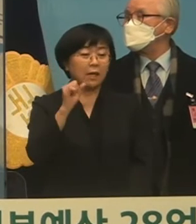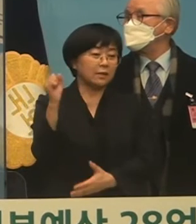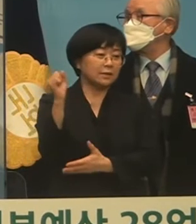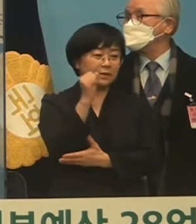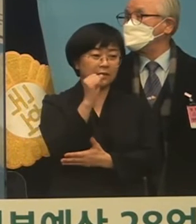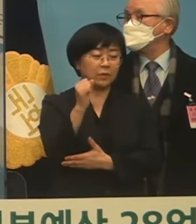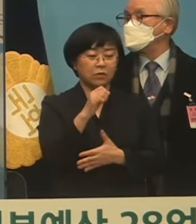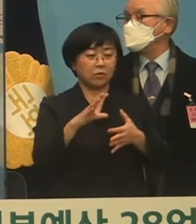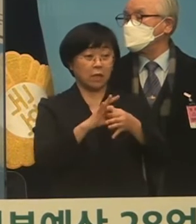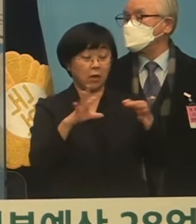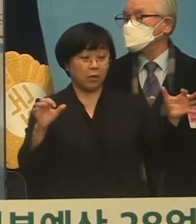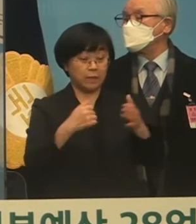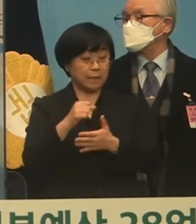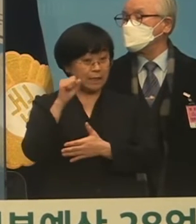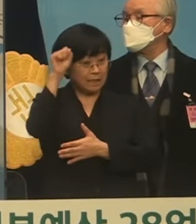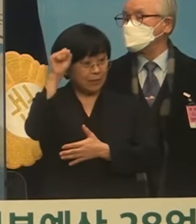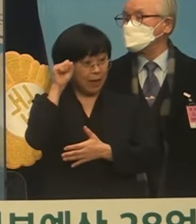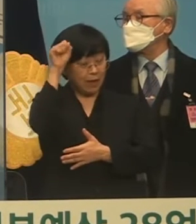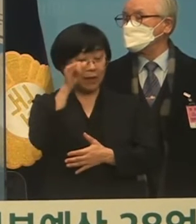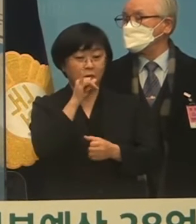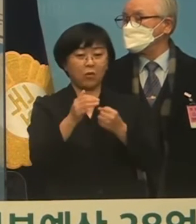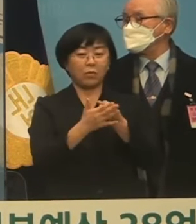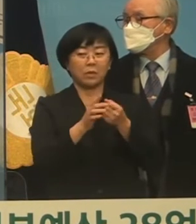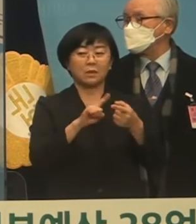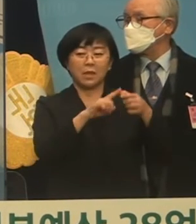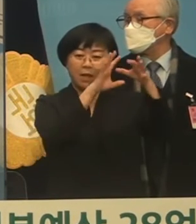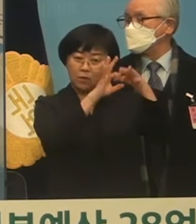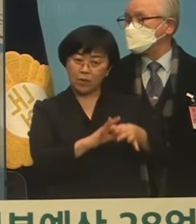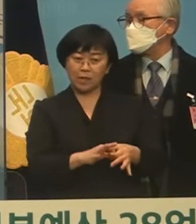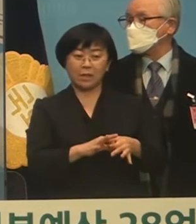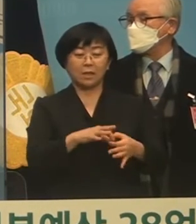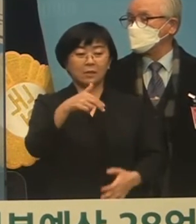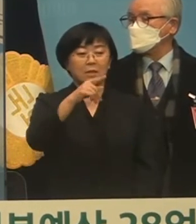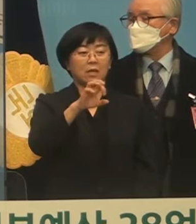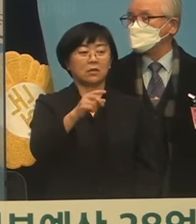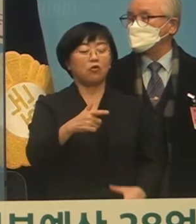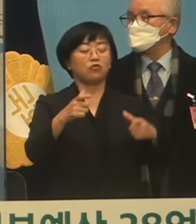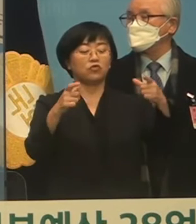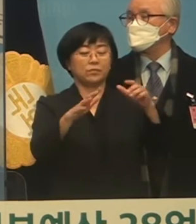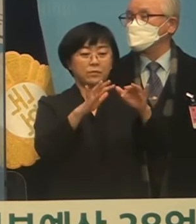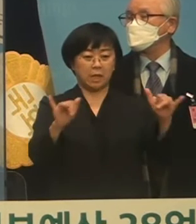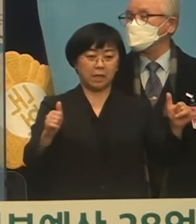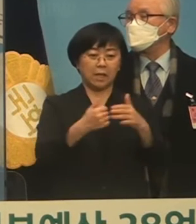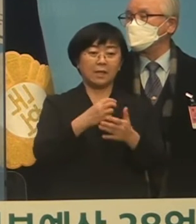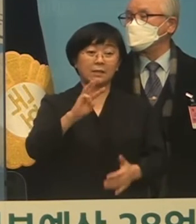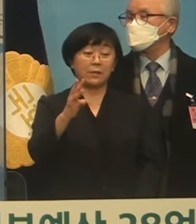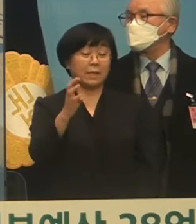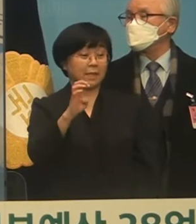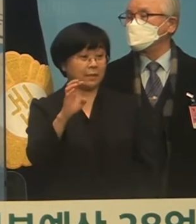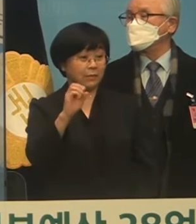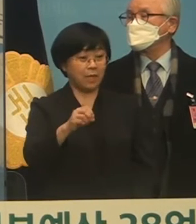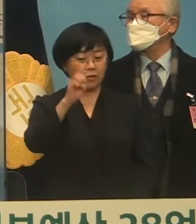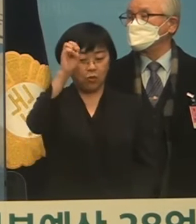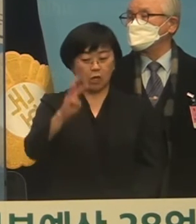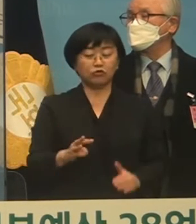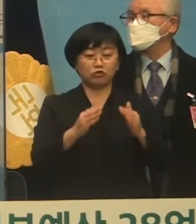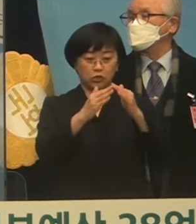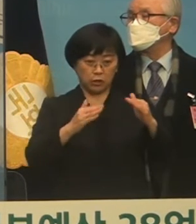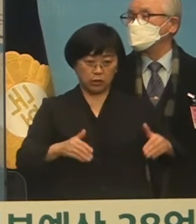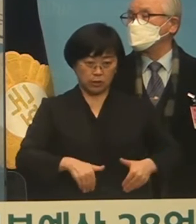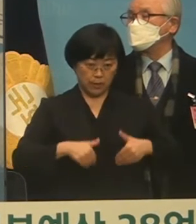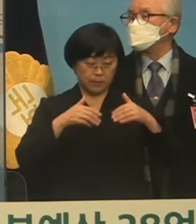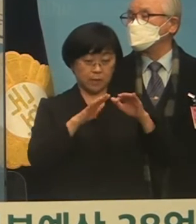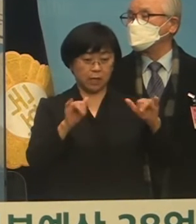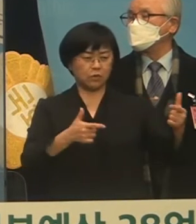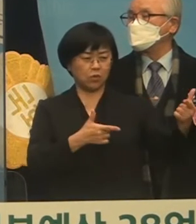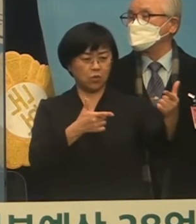않고 집회와 걸기대를 연이어 이어온 장성 군민과 340만 강주 전남인